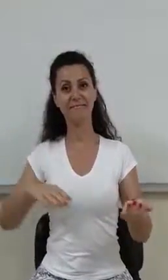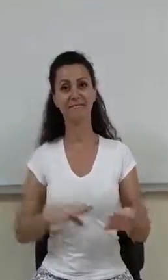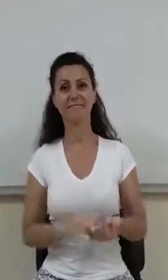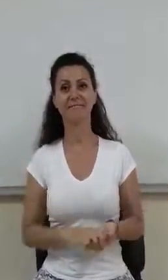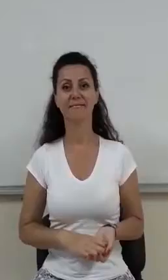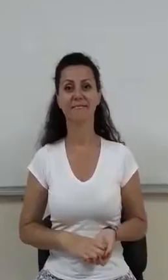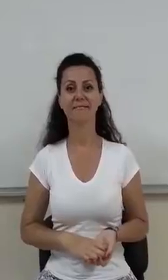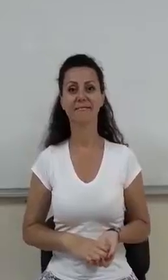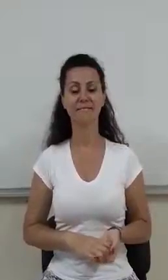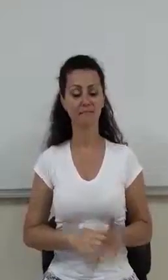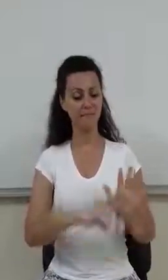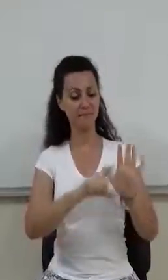diploma,